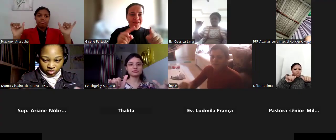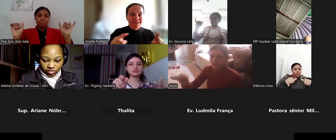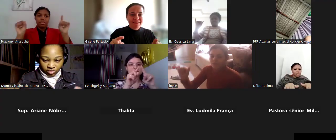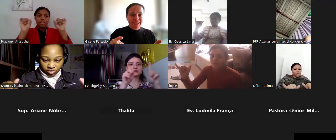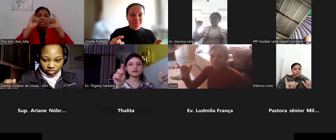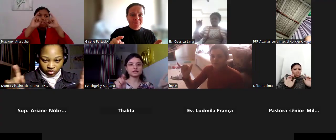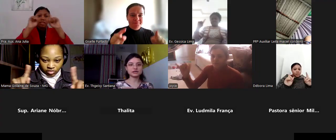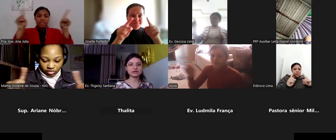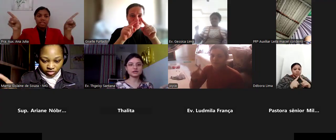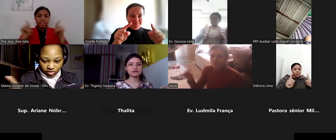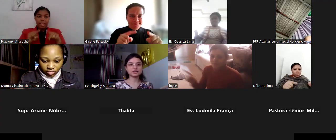e Z.